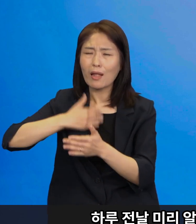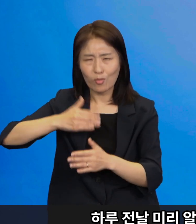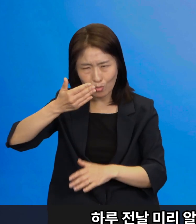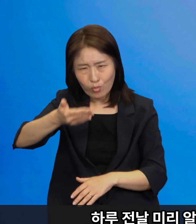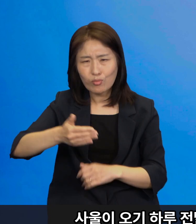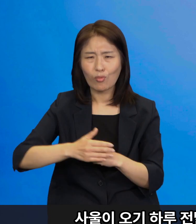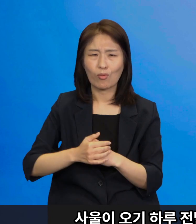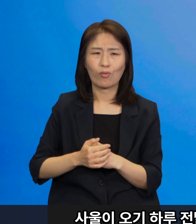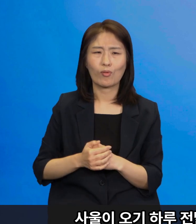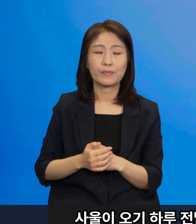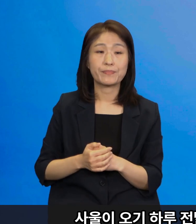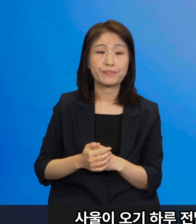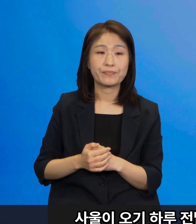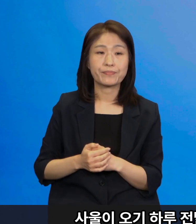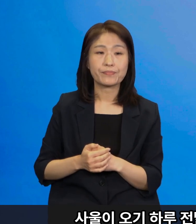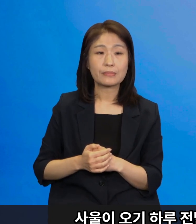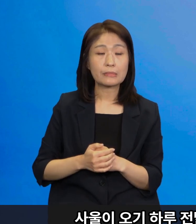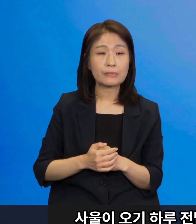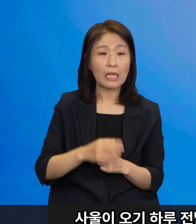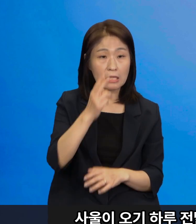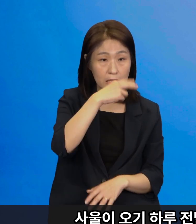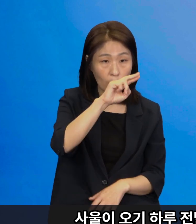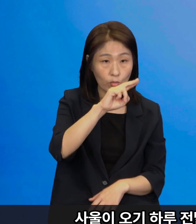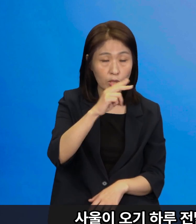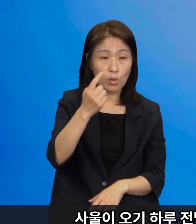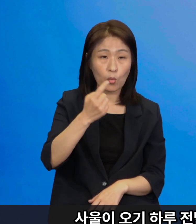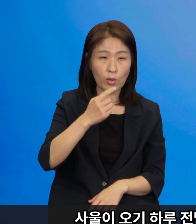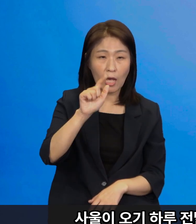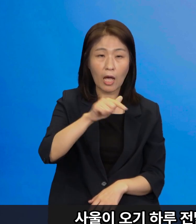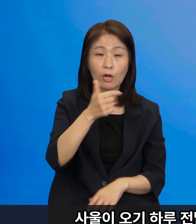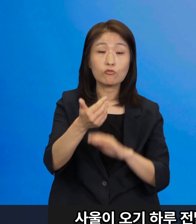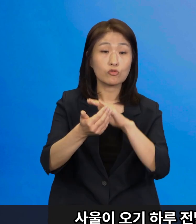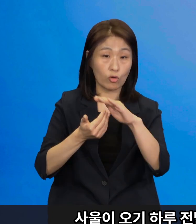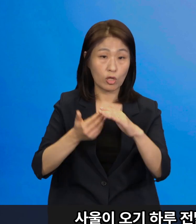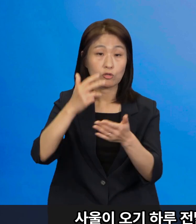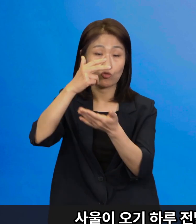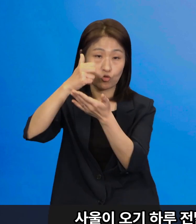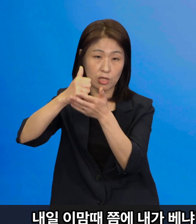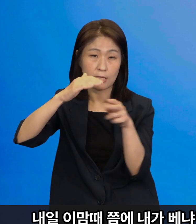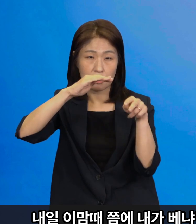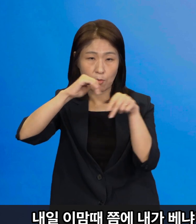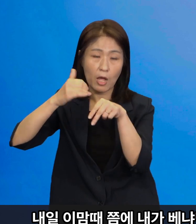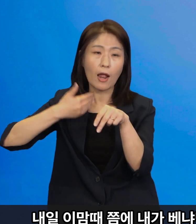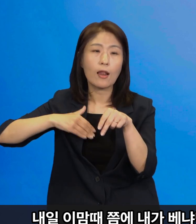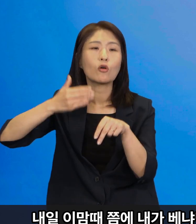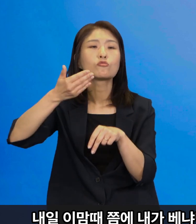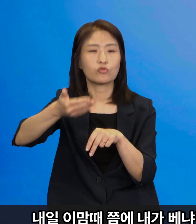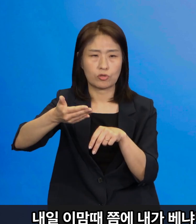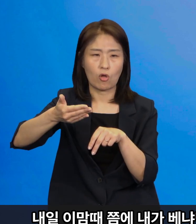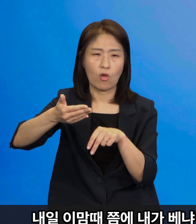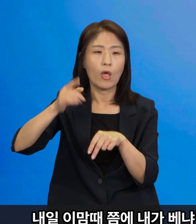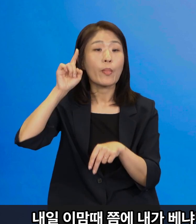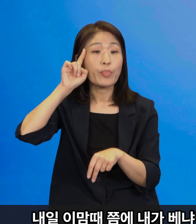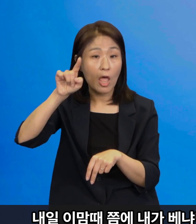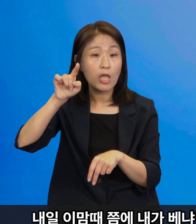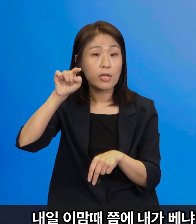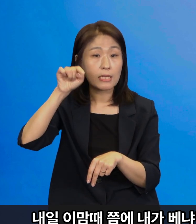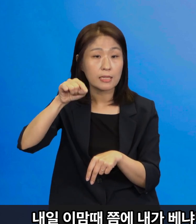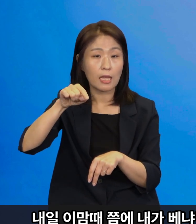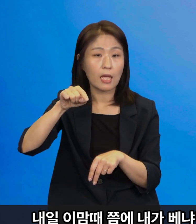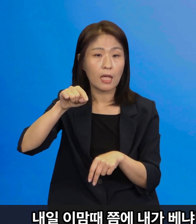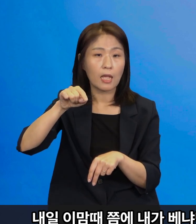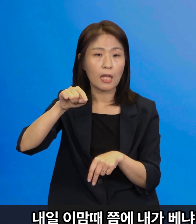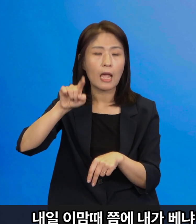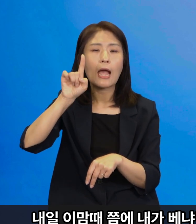자, 15절입니다. 사울이 오기 하루 전날 주님께서 사무엘에게 알리셨다. 내일 이맘때쯤에 내가